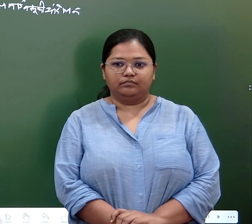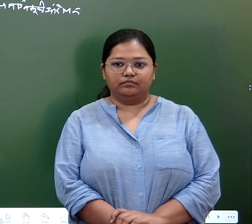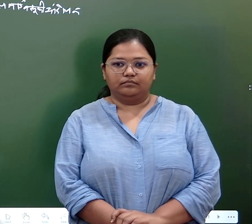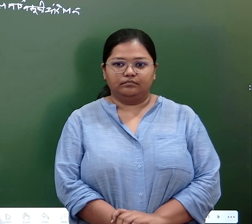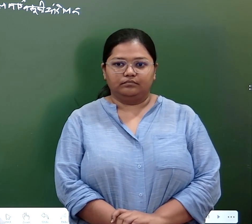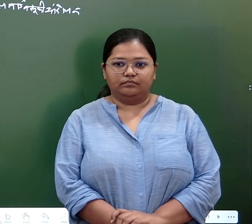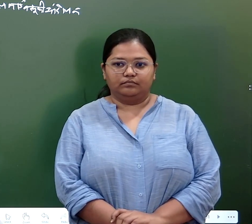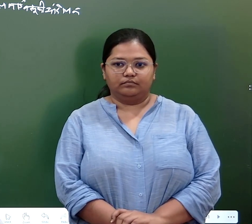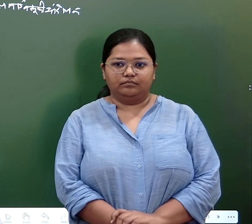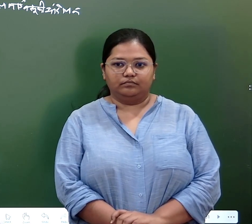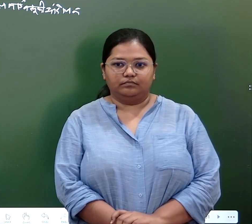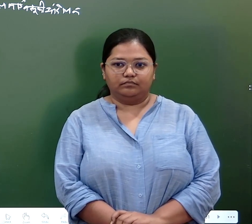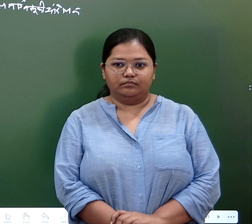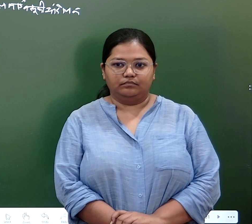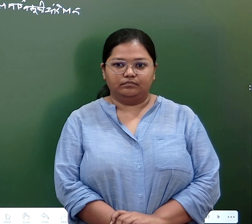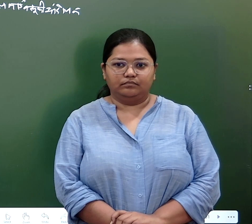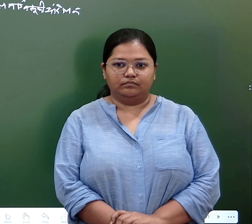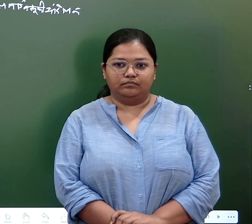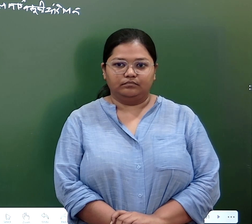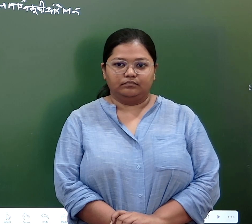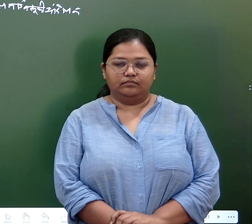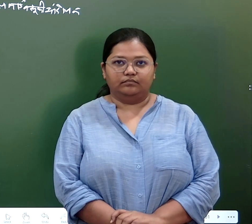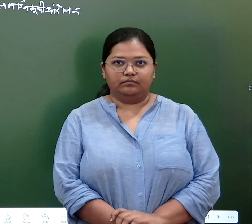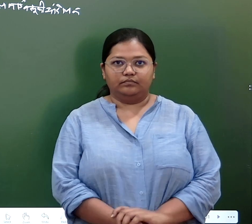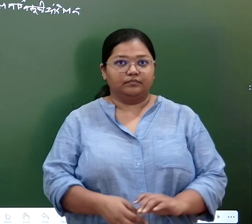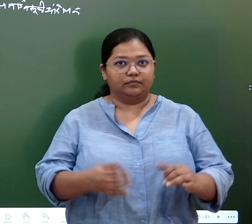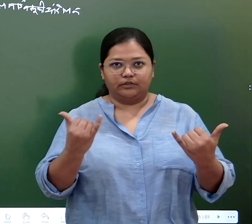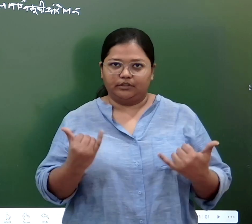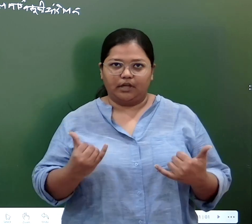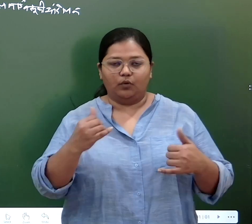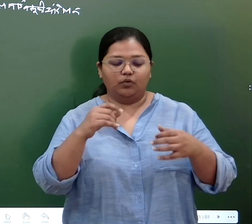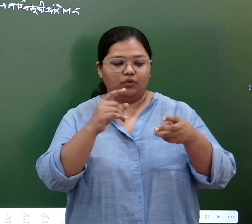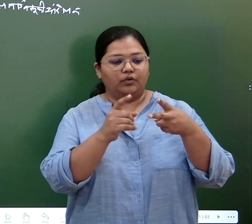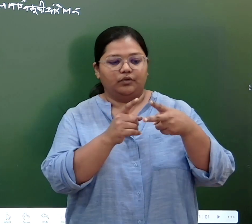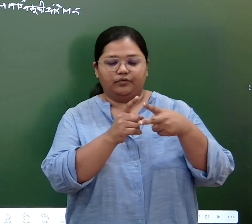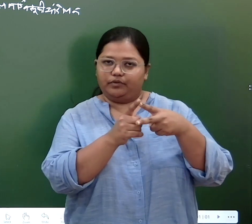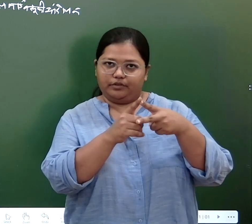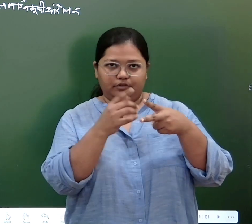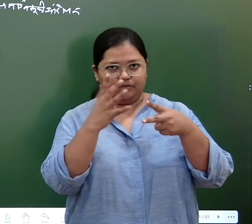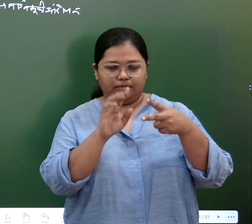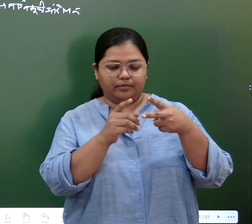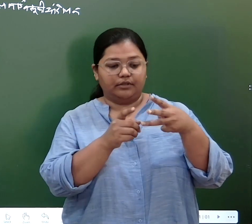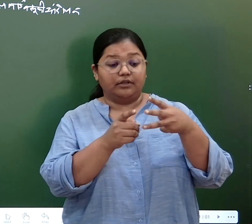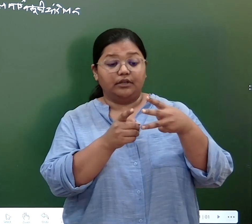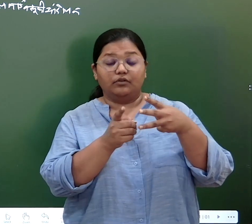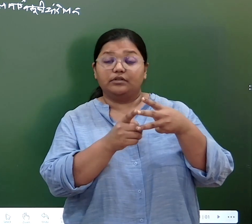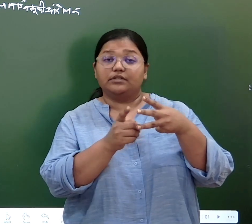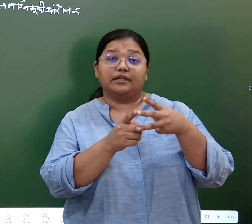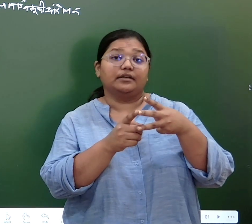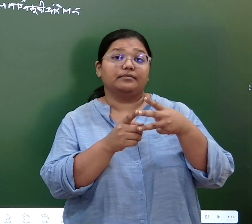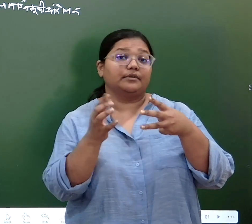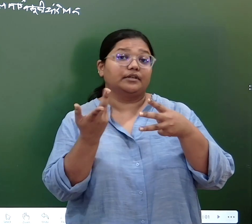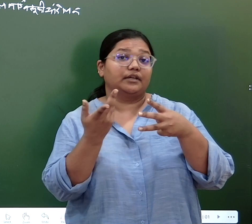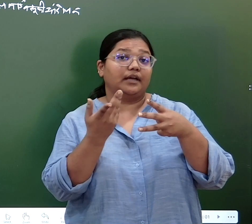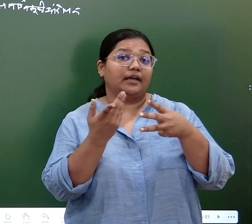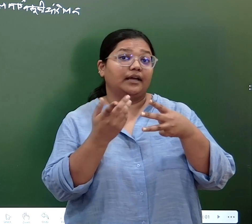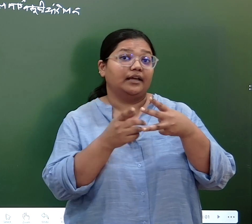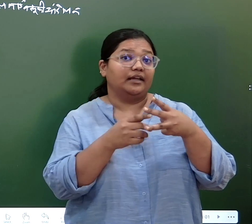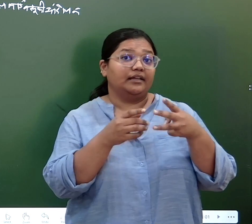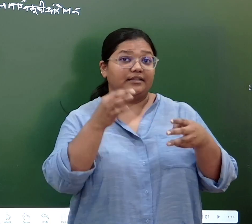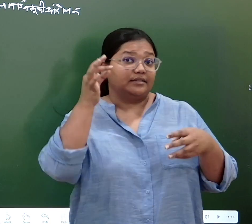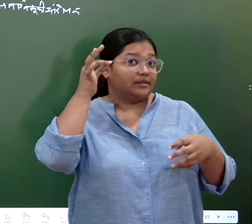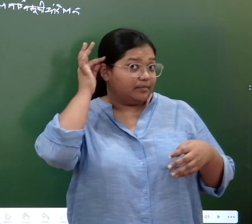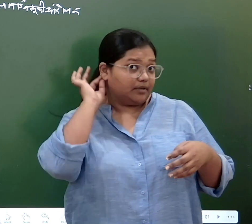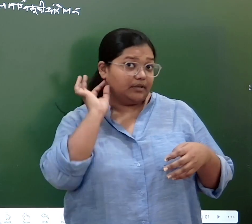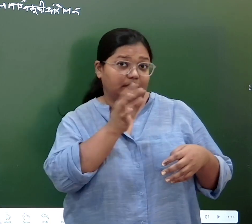ना, उसको किससे जोड़ा गया? धर्म और समाज। पहला क्या था? सिर्फ समाज था है ना। दूसरा क्या हुआ? धर्म